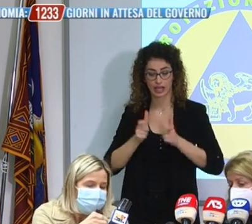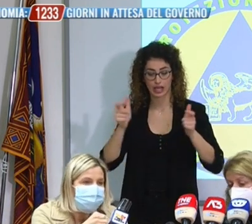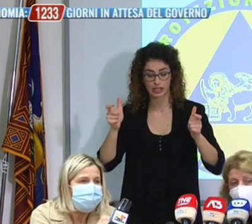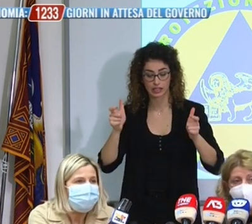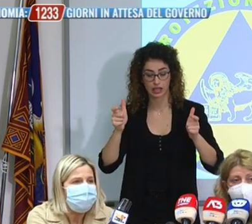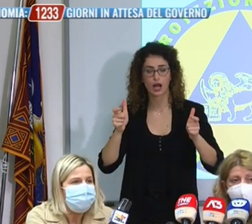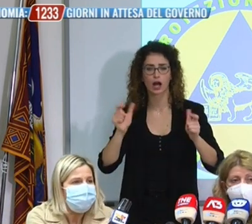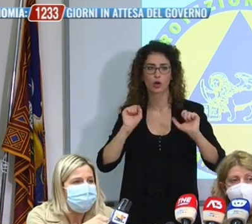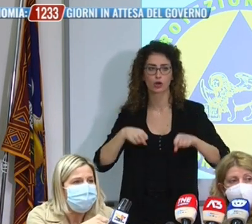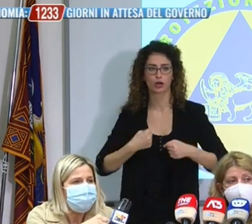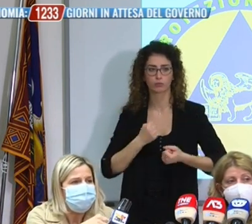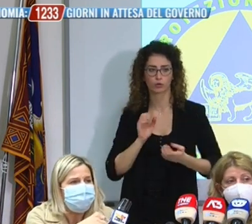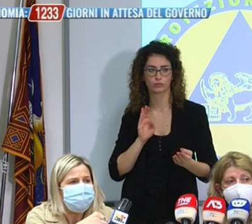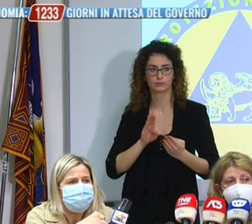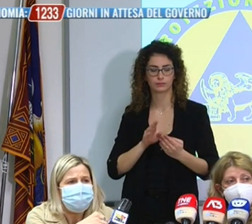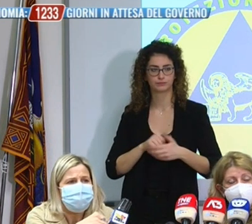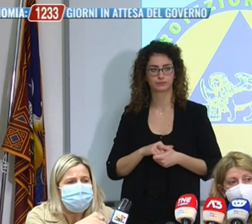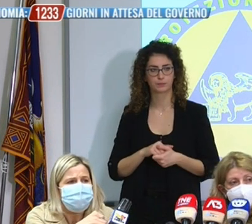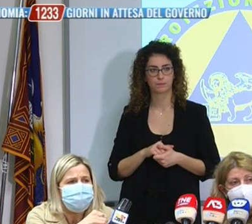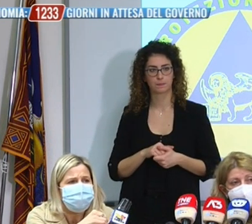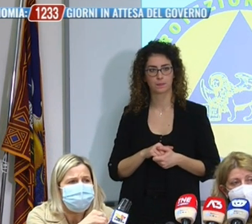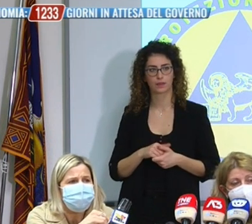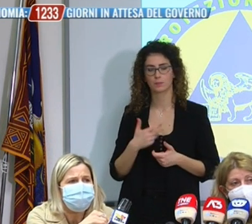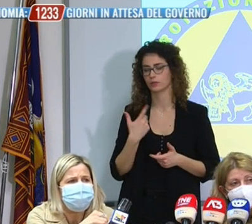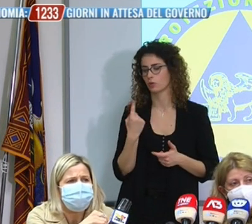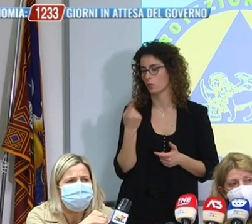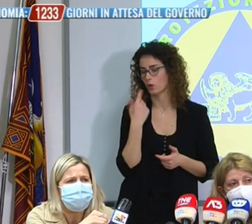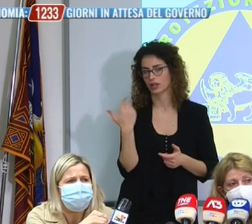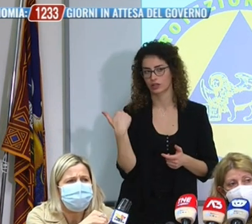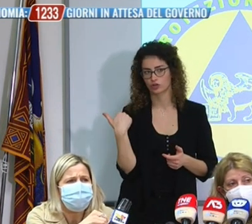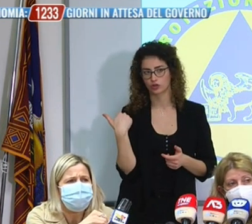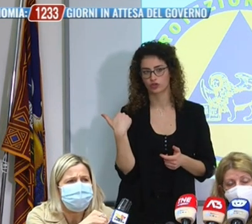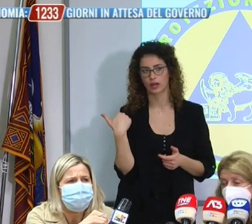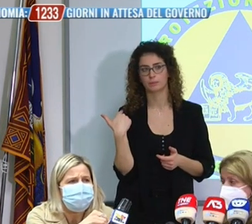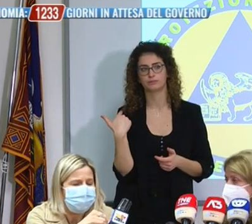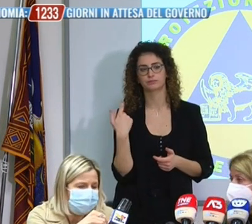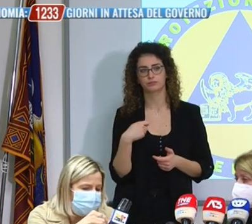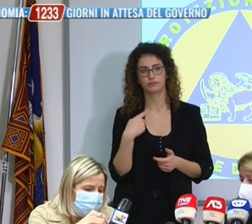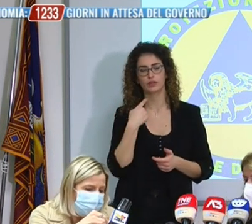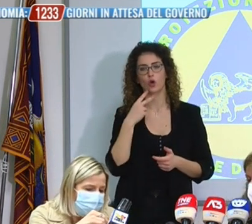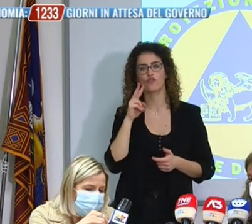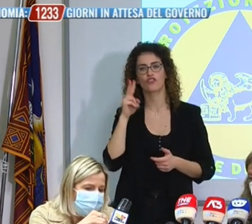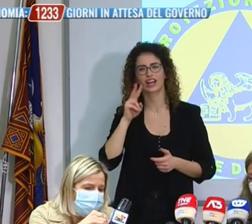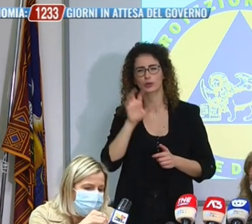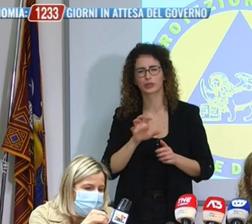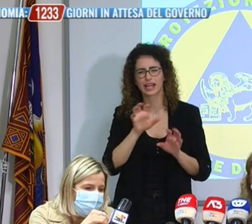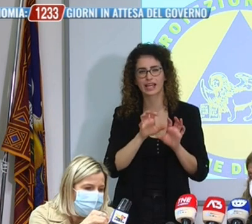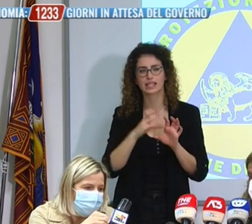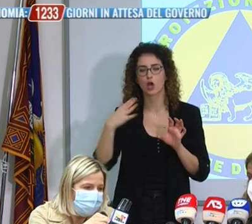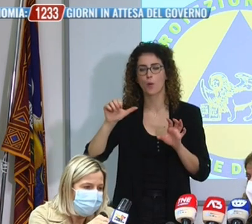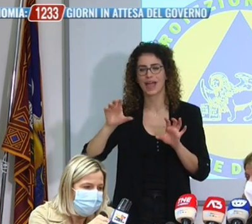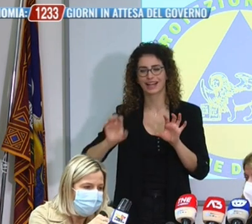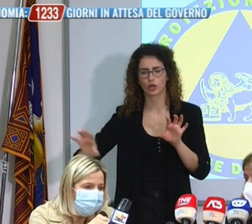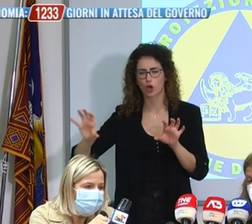disponibilità. Se no, perché il collegamento del Presidente qualche giorno fa ci aveva parlato del veronese, del comedico, a cosa si riferiva in quel